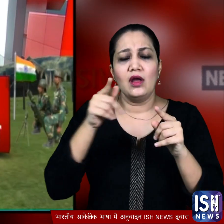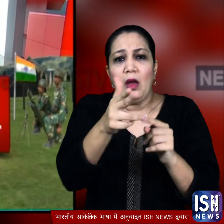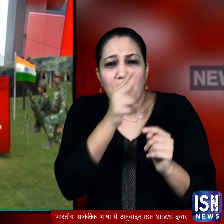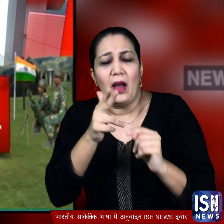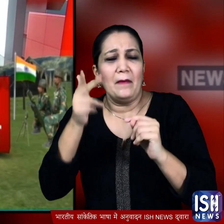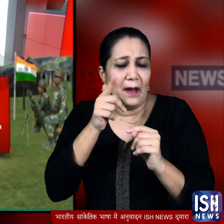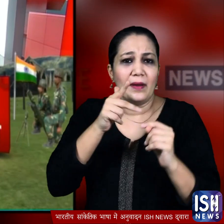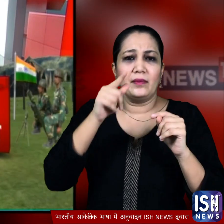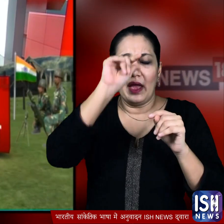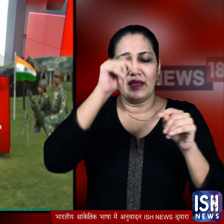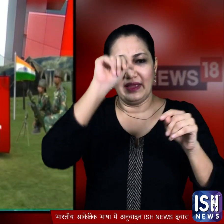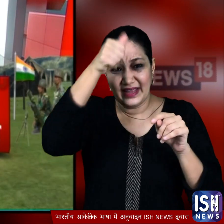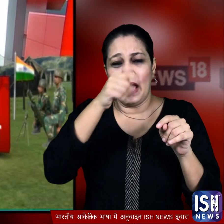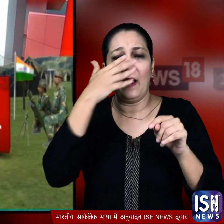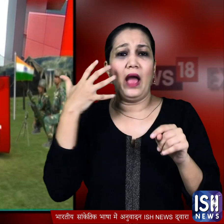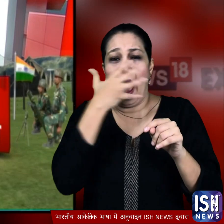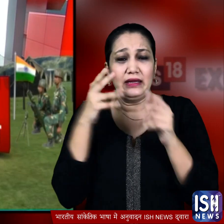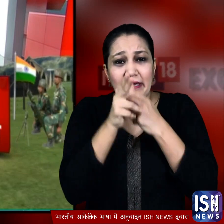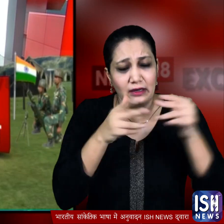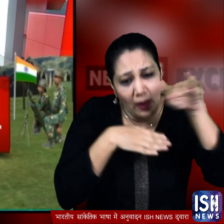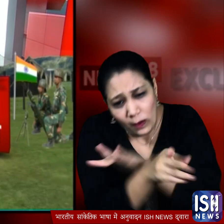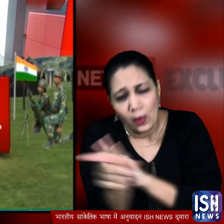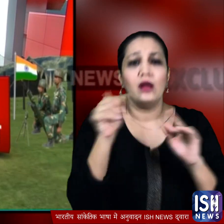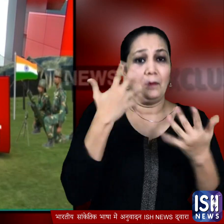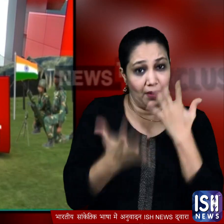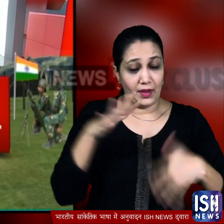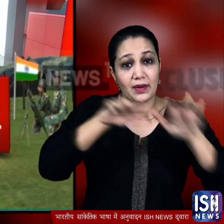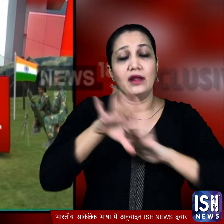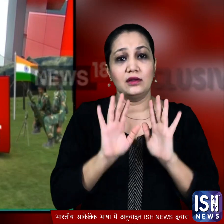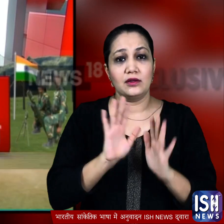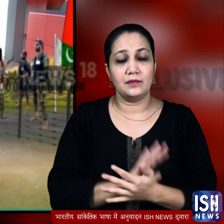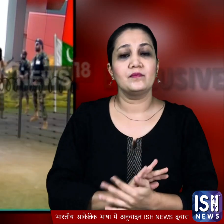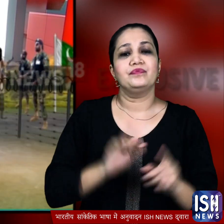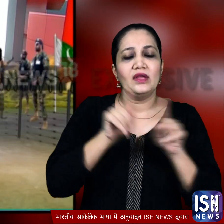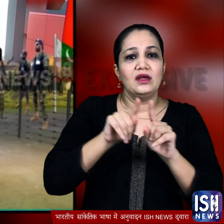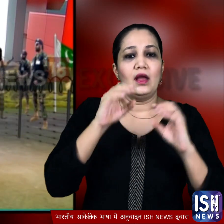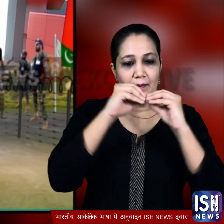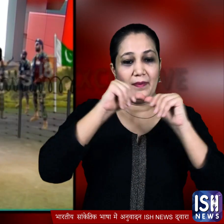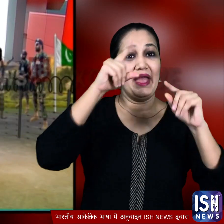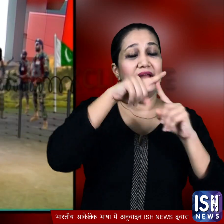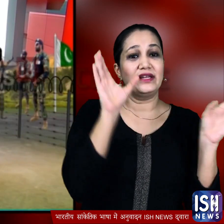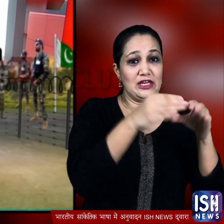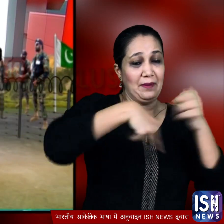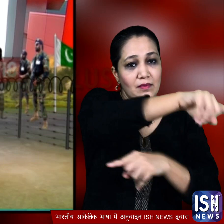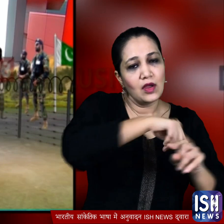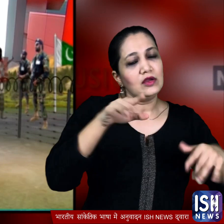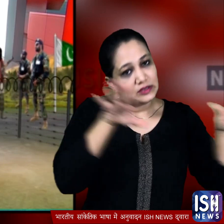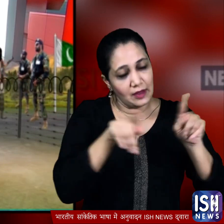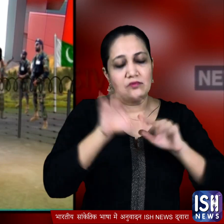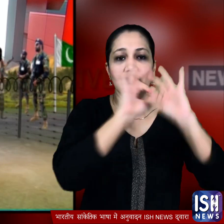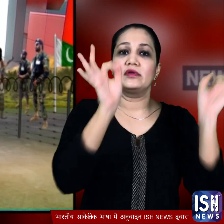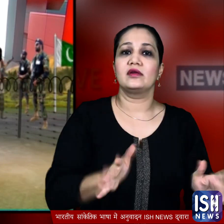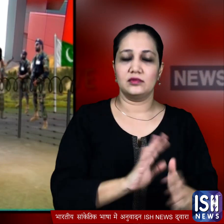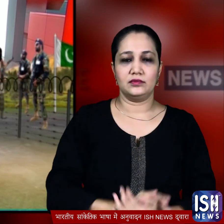आड़ लेकर वो भारत में घुसपैठ करने की साजिश में जुटा है। बताया गया कि उसने अपनी बैट यानी बॉर्डर एक्शन टीम को भी इस हमले के